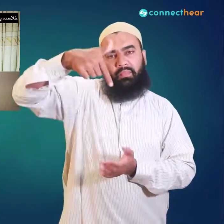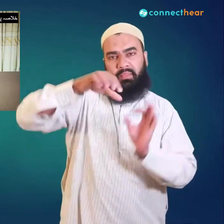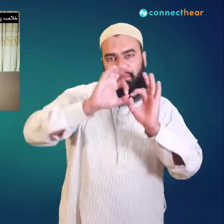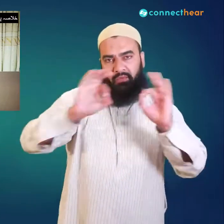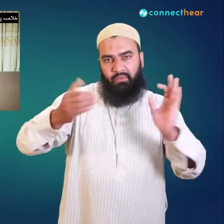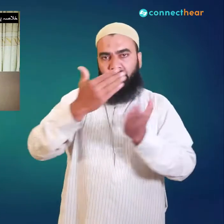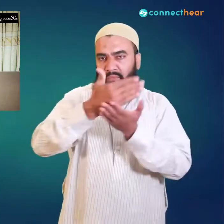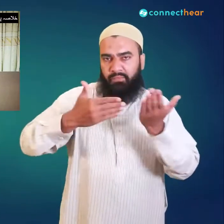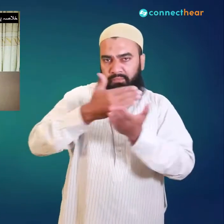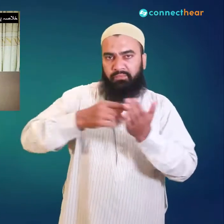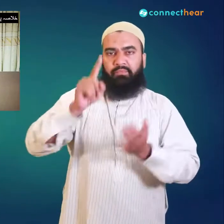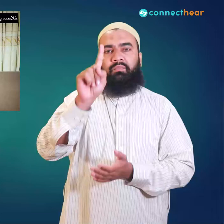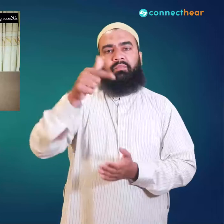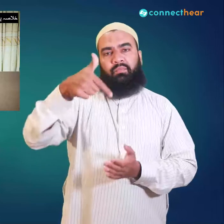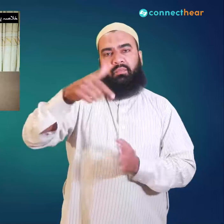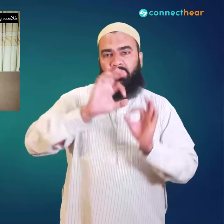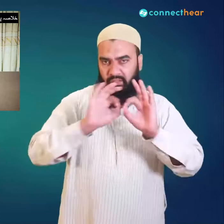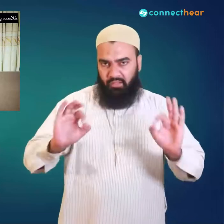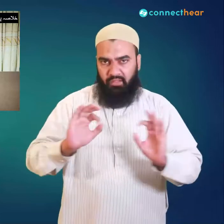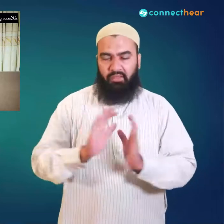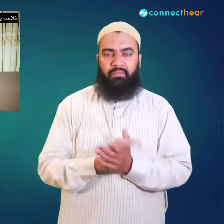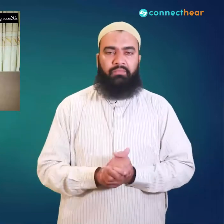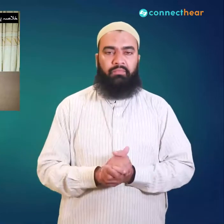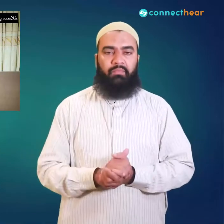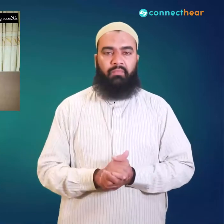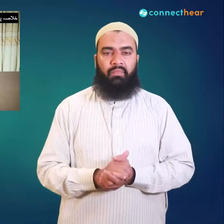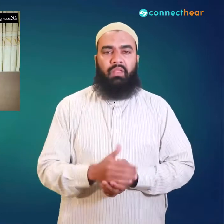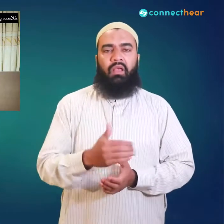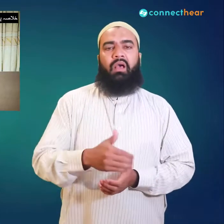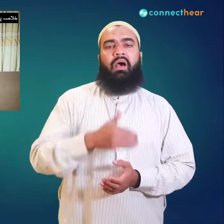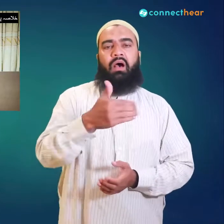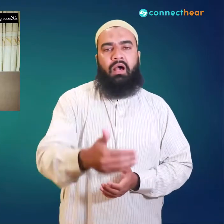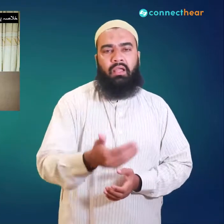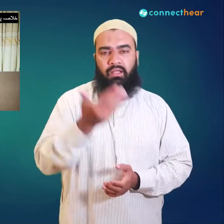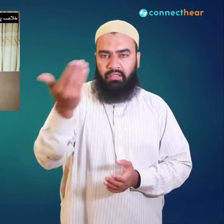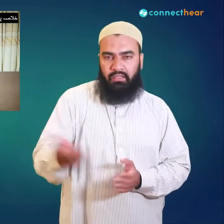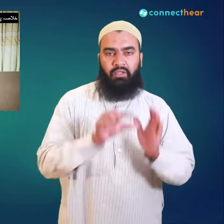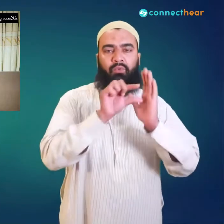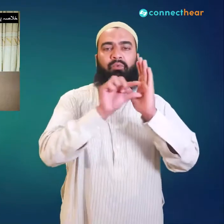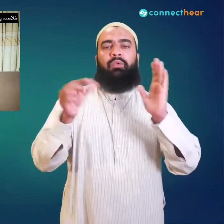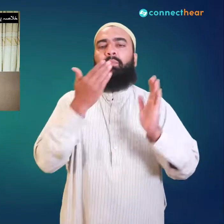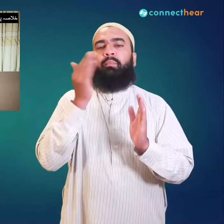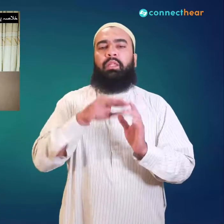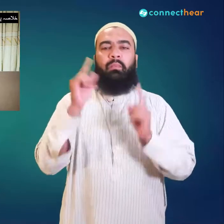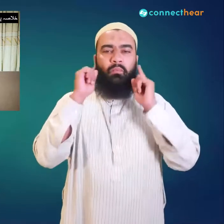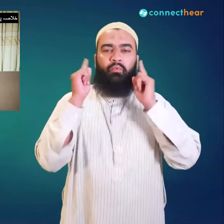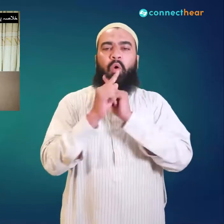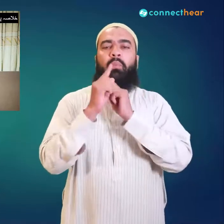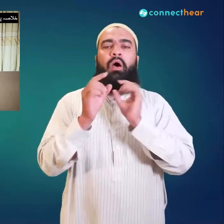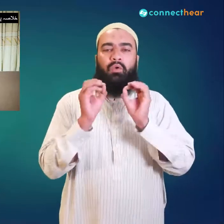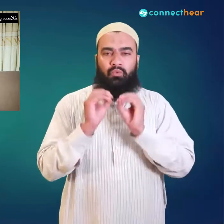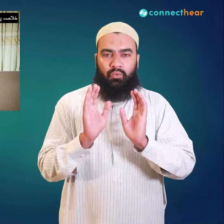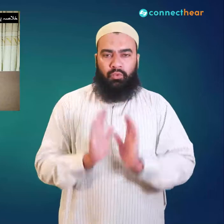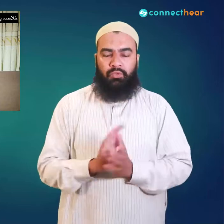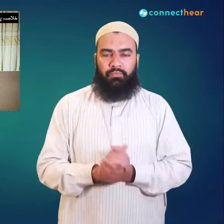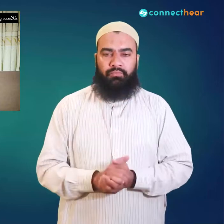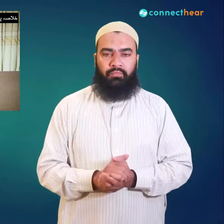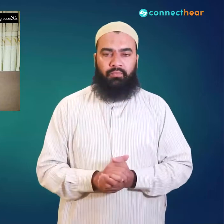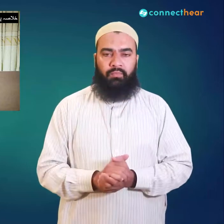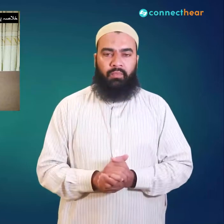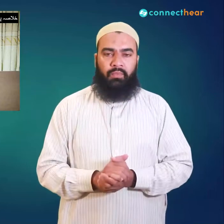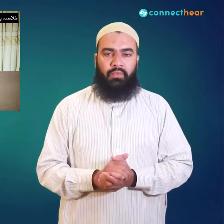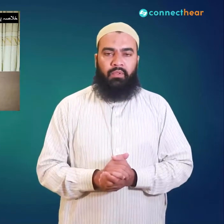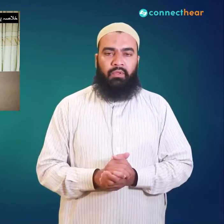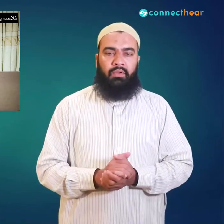پارہ میں مکمل ہو گئی۔ اس کے بعد سورہ توبہ شروع ہو رہی ہے۔ رکوع نمبر 1،